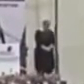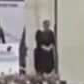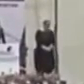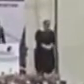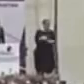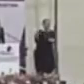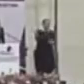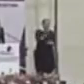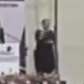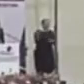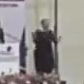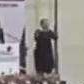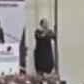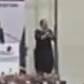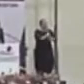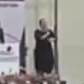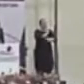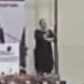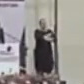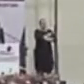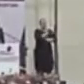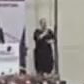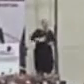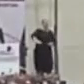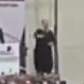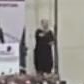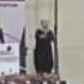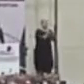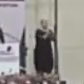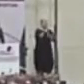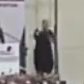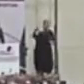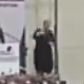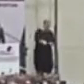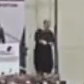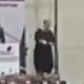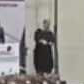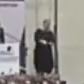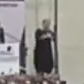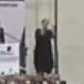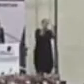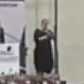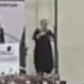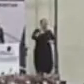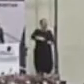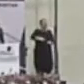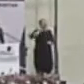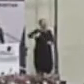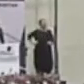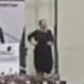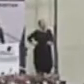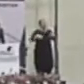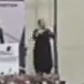Ενώνουμε λοιπόν τις δυνάμεις μας με τη Λαϊκή Συσπήρωση από τώρα, ούτως ώστε η σημερινή Δημοτική